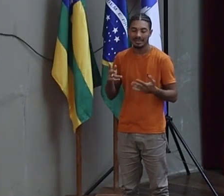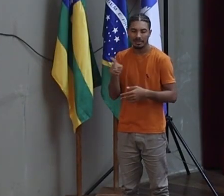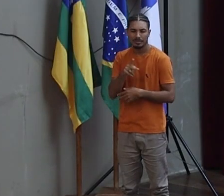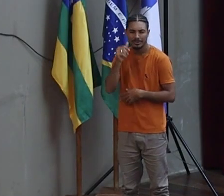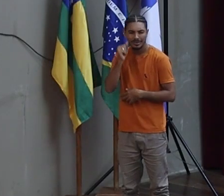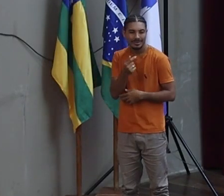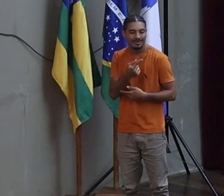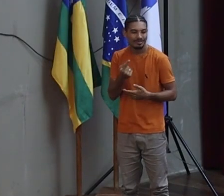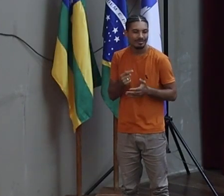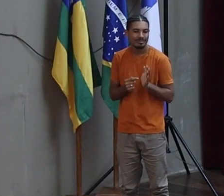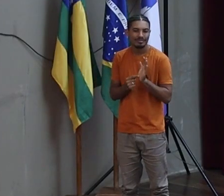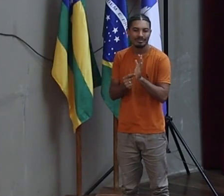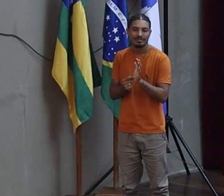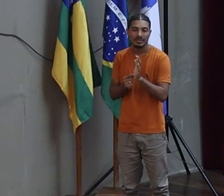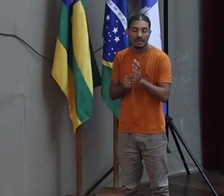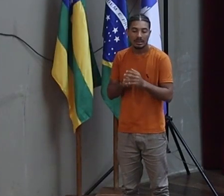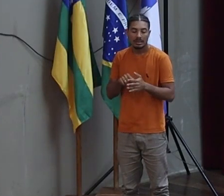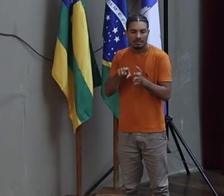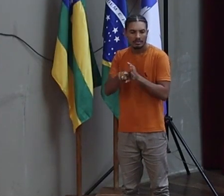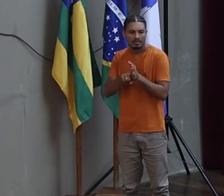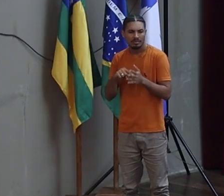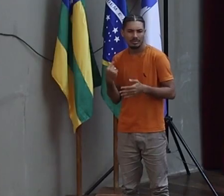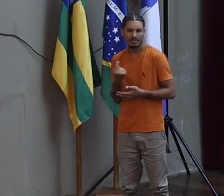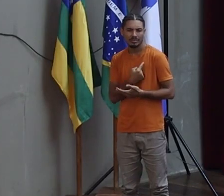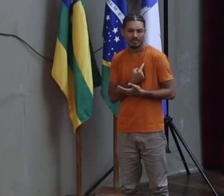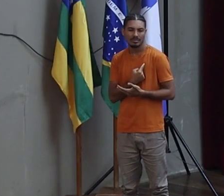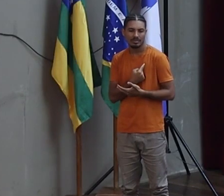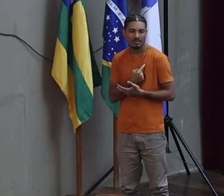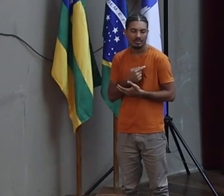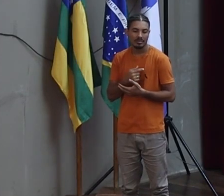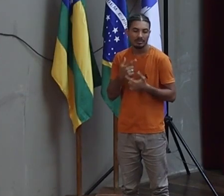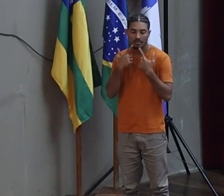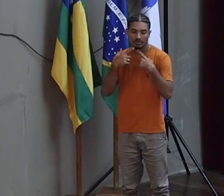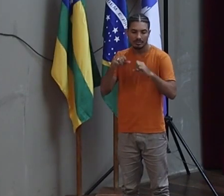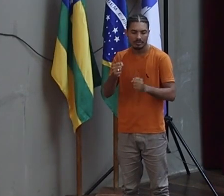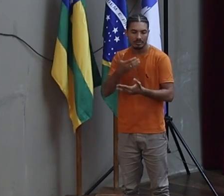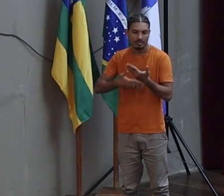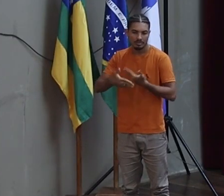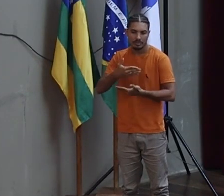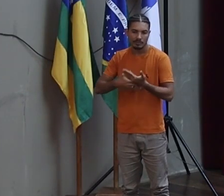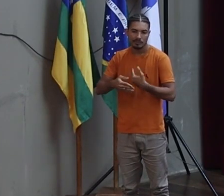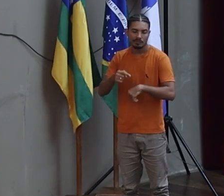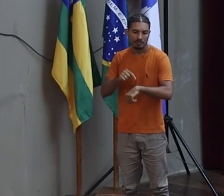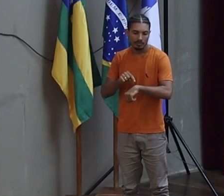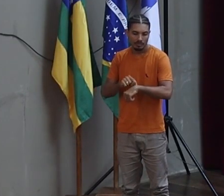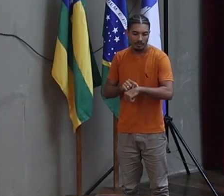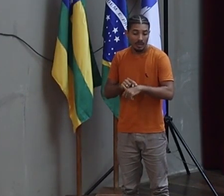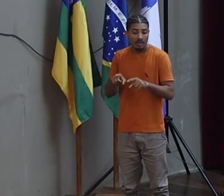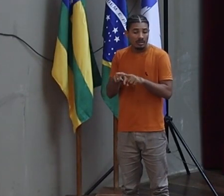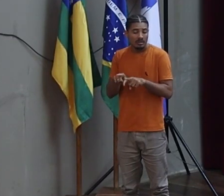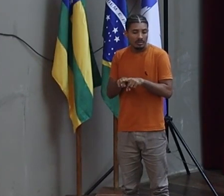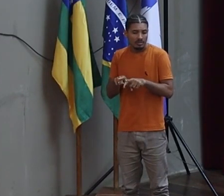de trazer as nossas pesquisas dos linguistas e linguistas aplicadas, né, naquele momento, e também